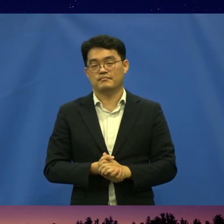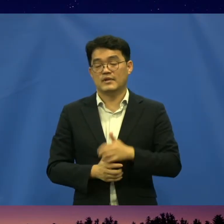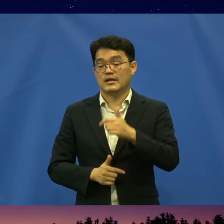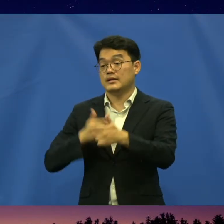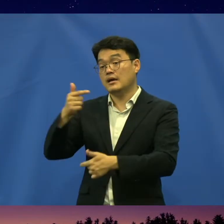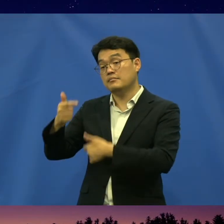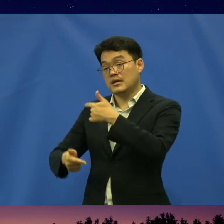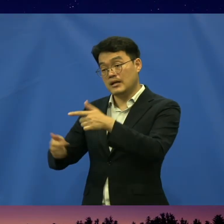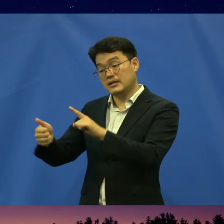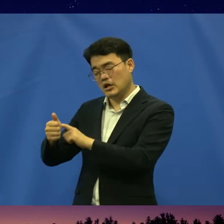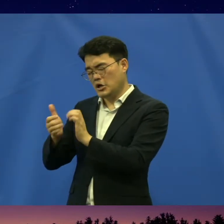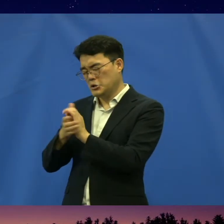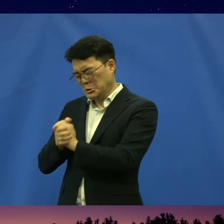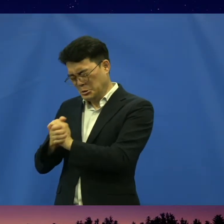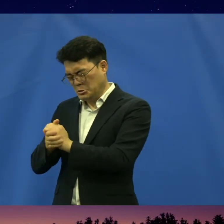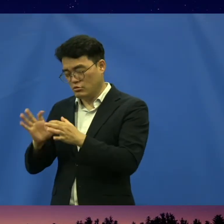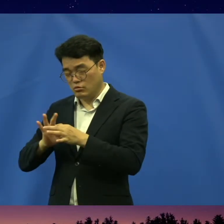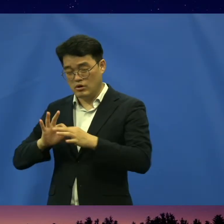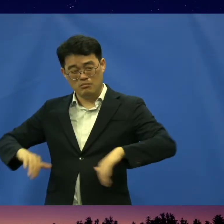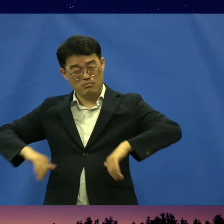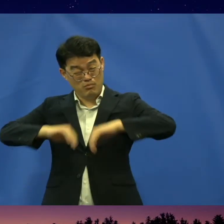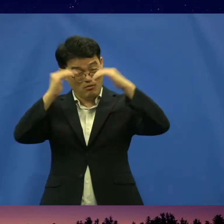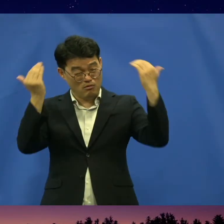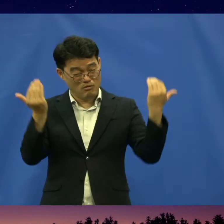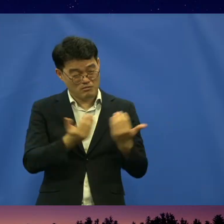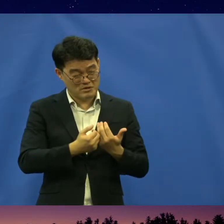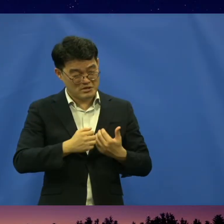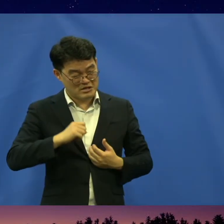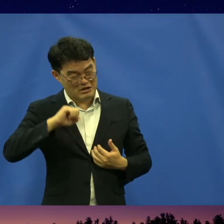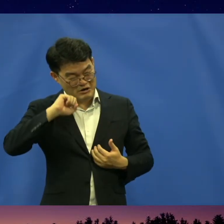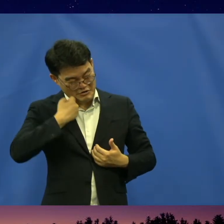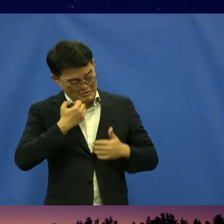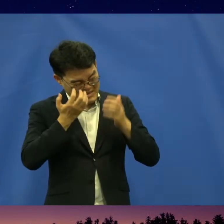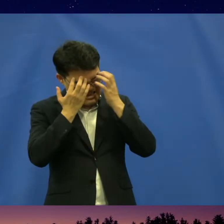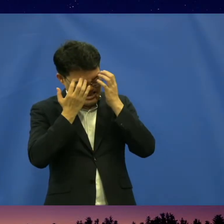기도를 통하여 그 모든 난관을 돌파하고 있는 것입니다.